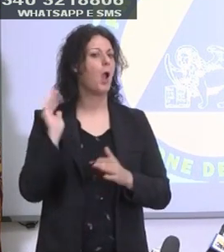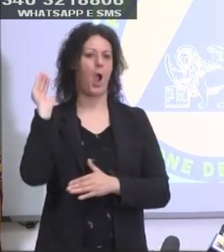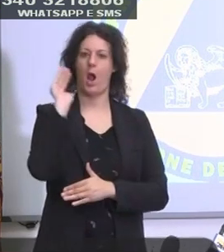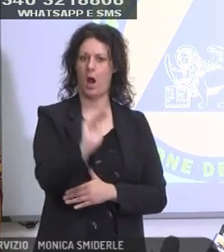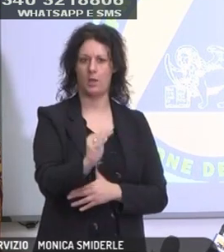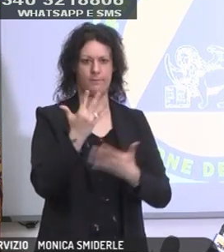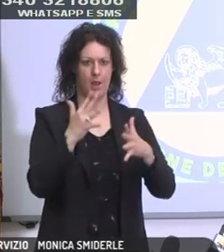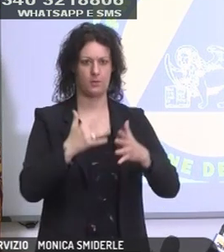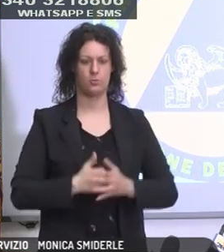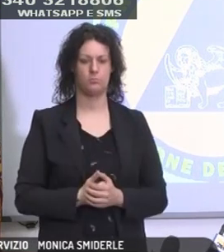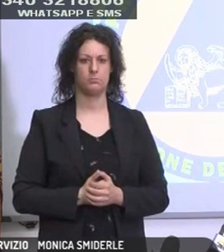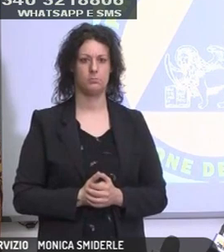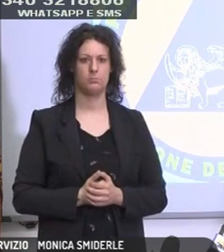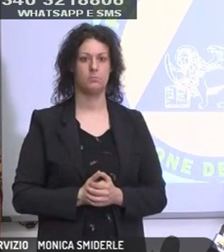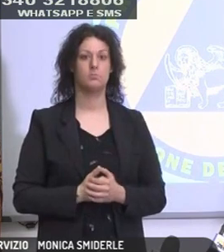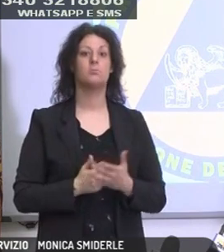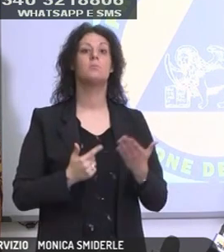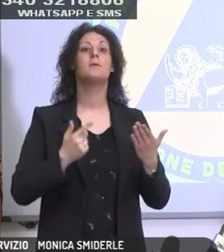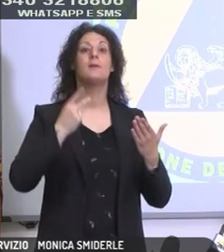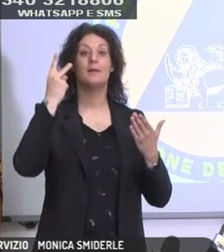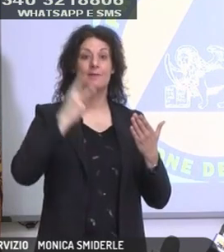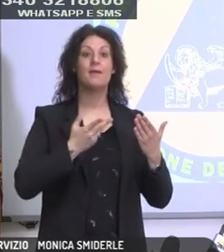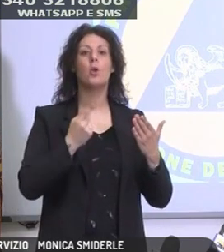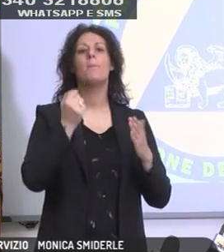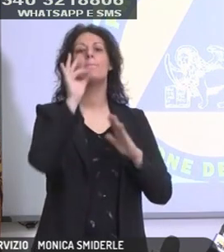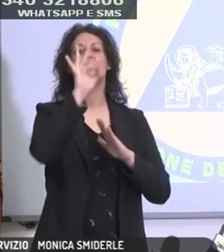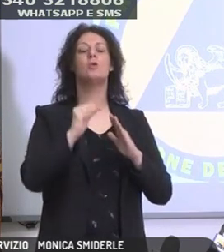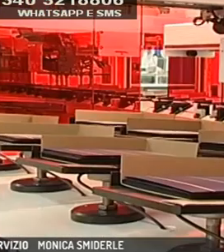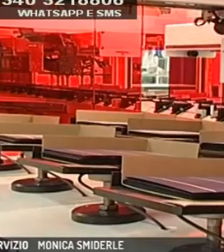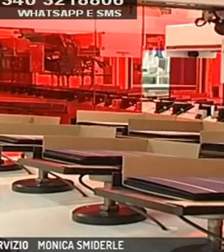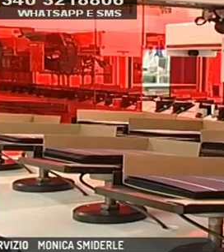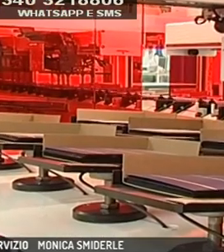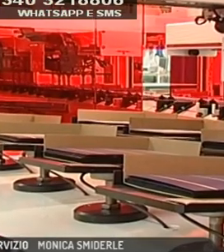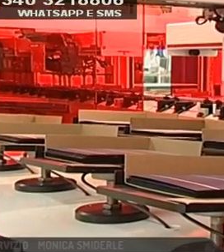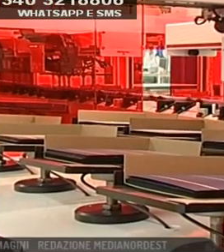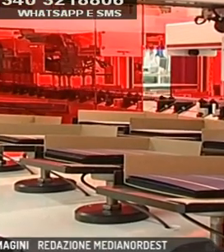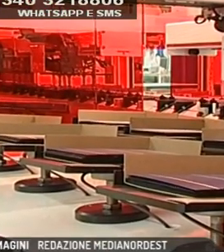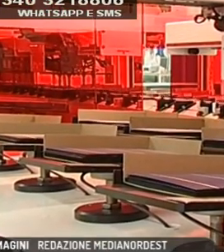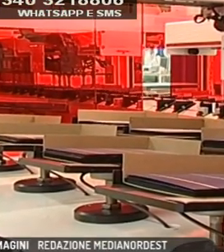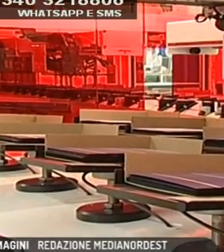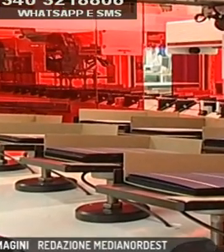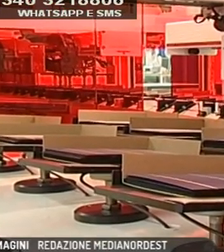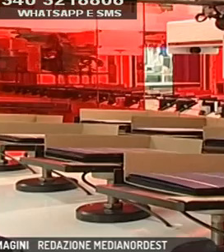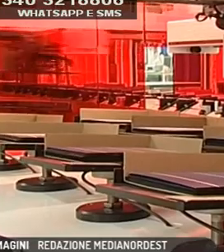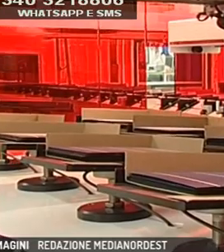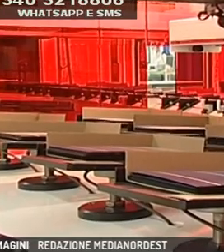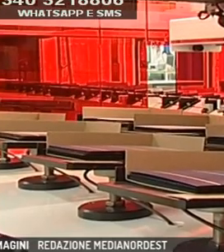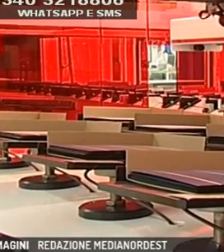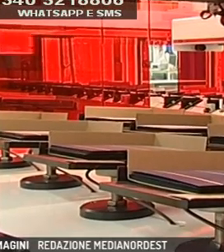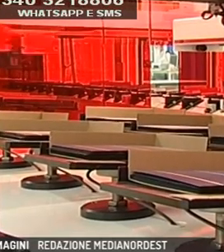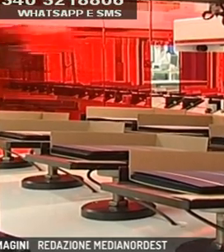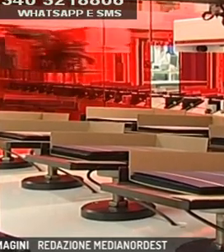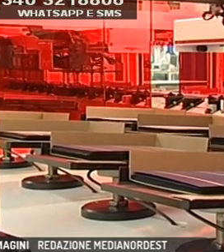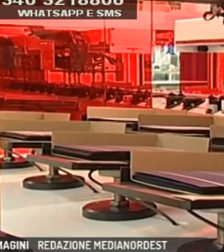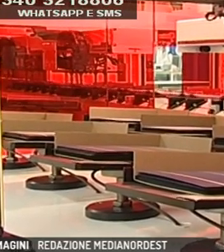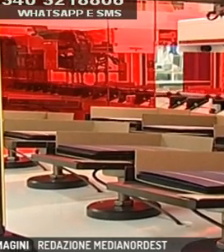quindi una percentuale molto bassa, eppure siamo la prima regione in Italia. Così. Così l'assessore al lavoro Elena Donazzana interviene a seguito